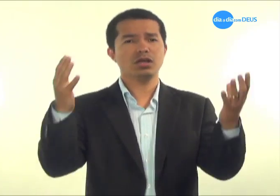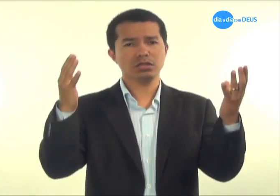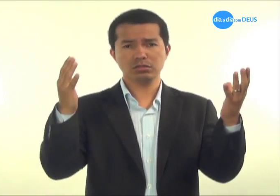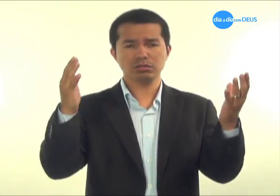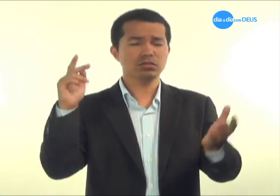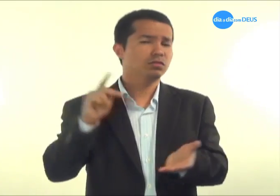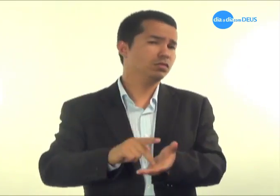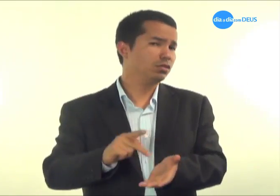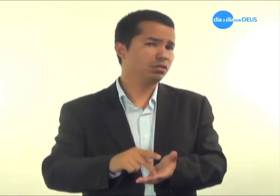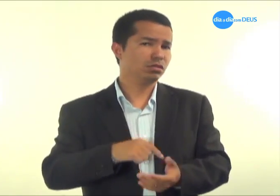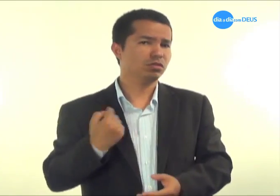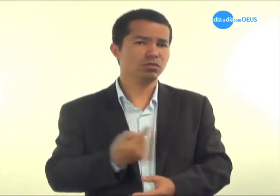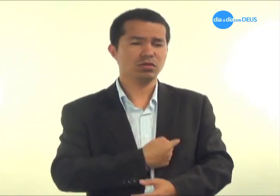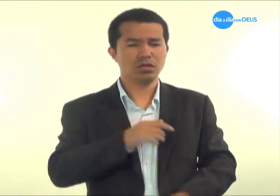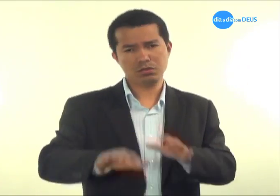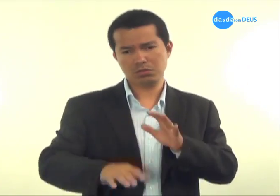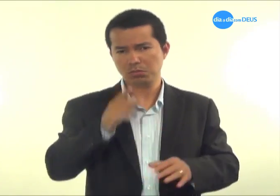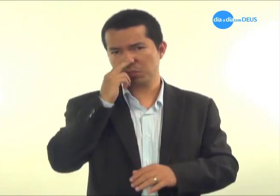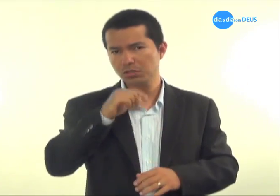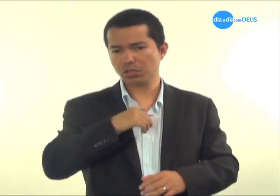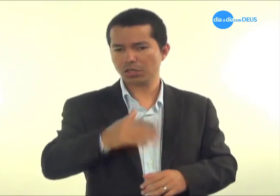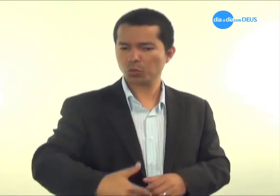Intervenção poderosa de Deus, mas parece que a gente está acostumado.